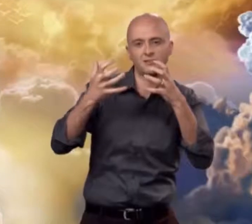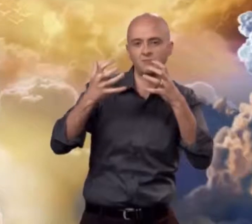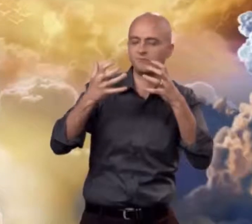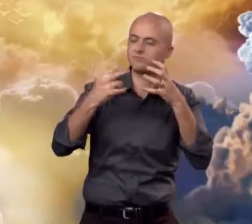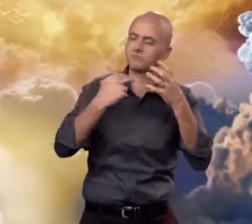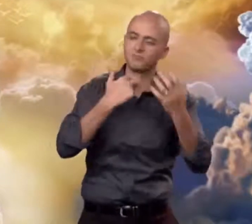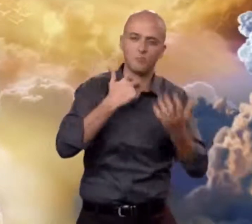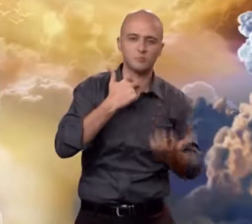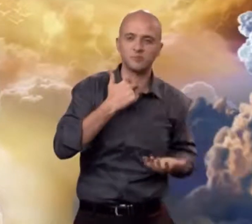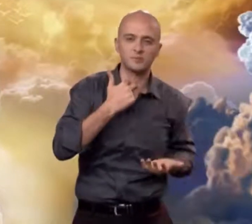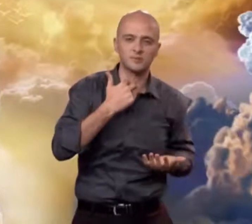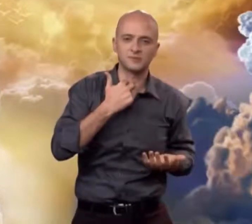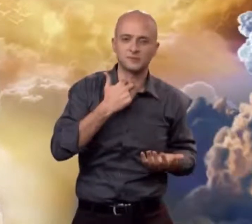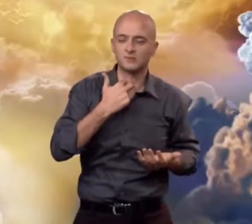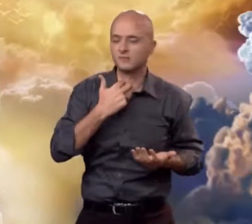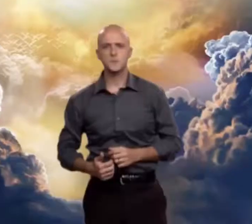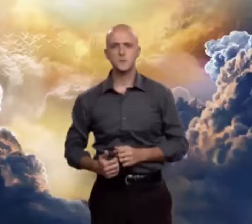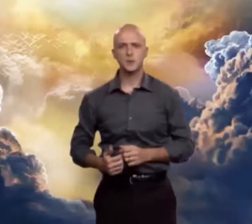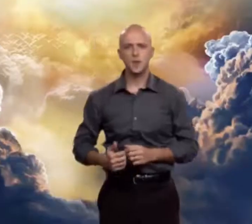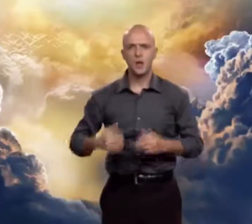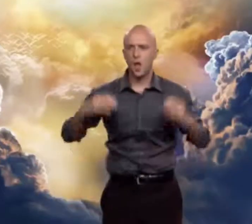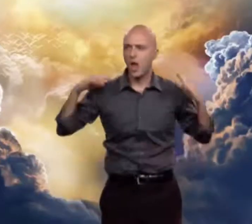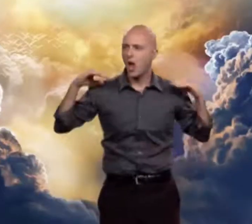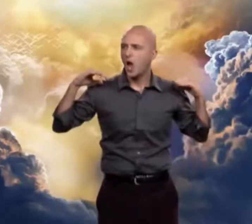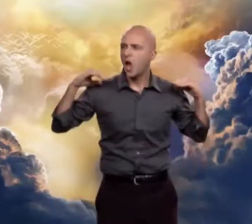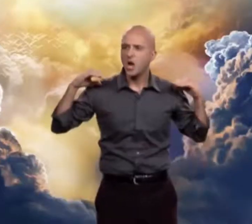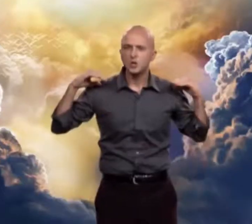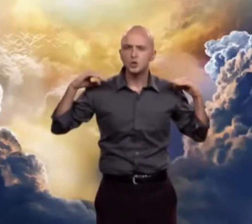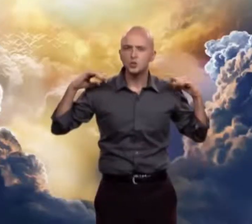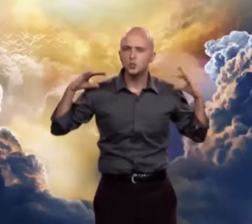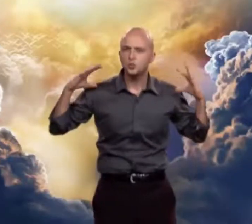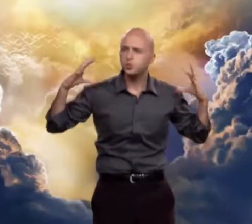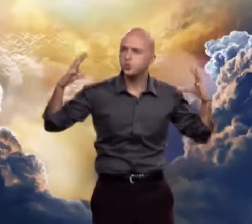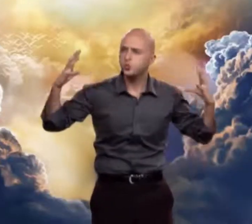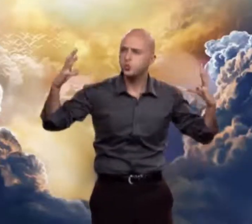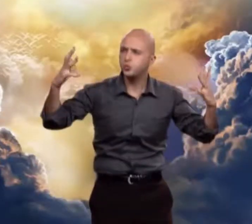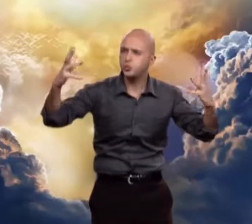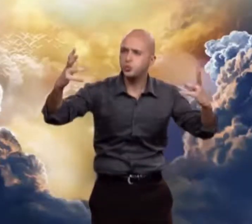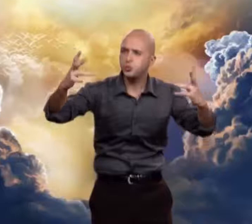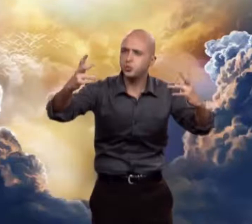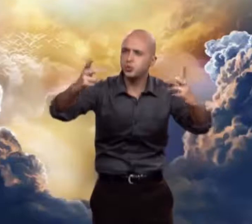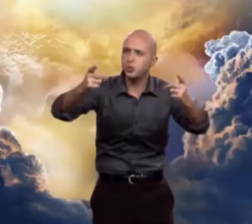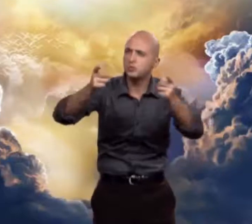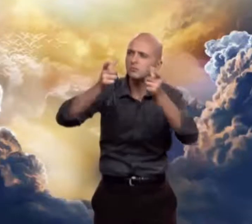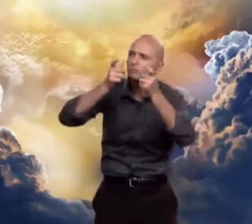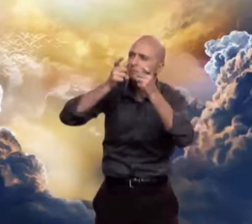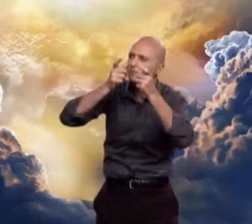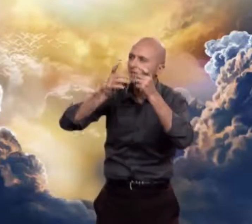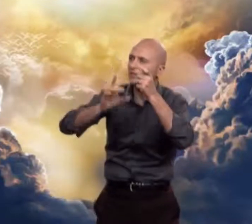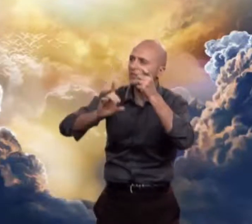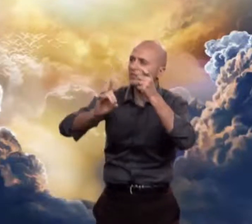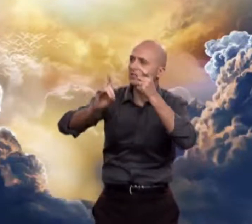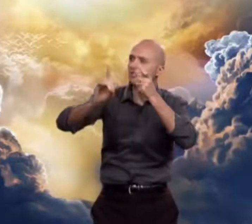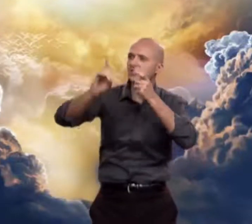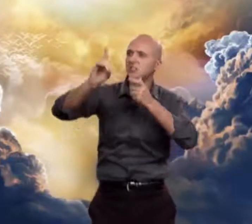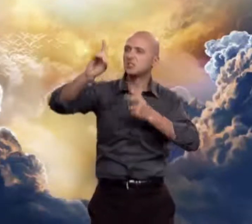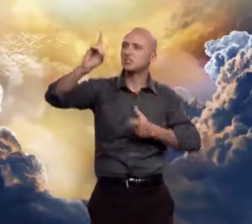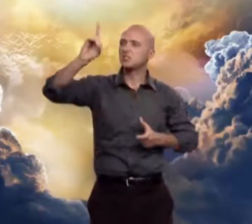nota dissonante desfez a harmonia celestial. Na mente dos anjos, para quem a glória de Deus era suprema, a